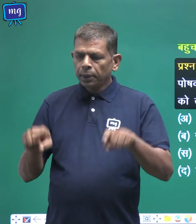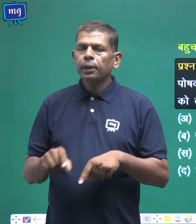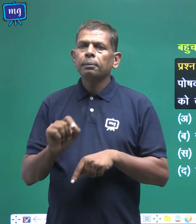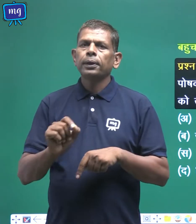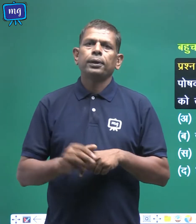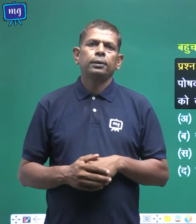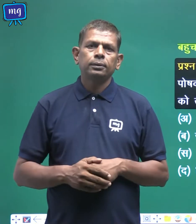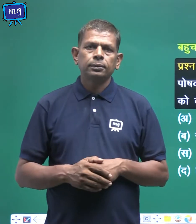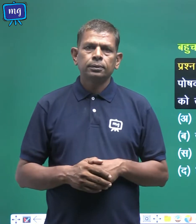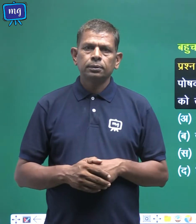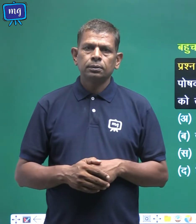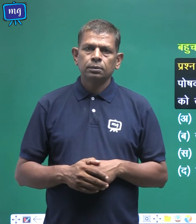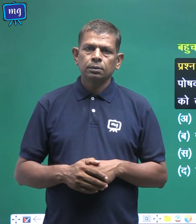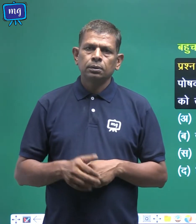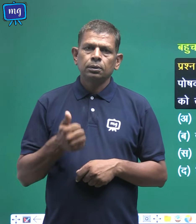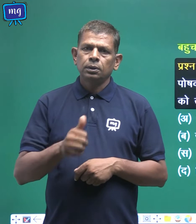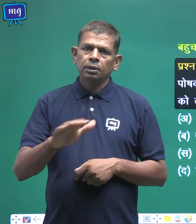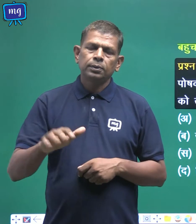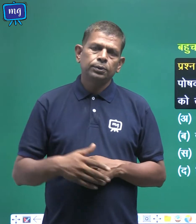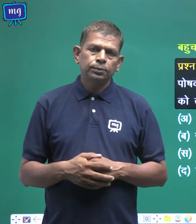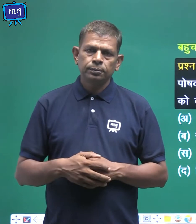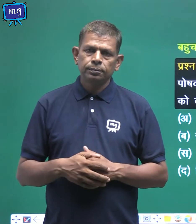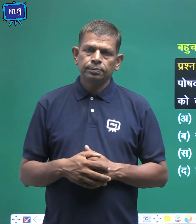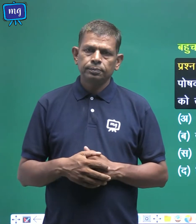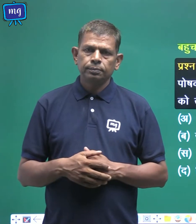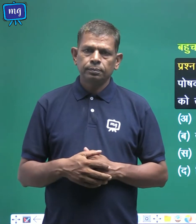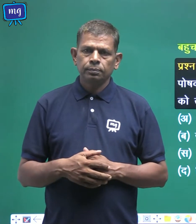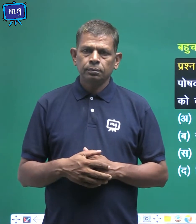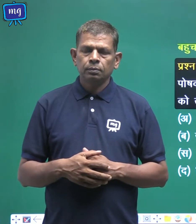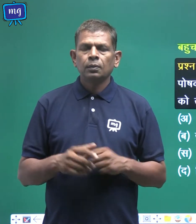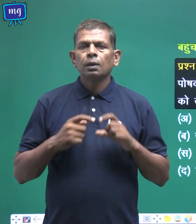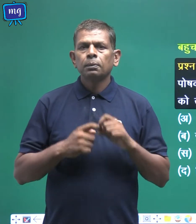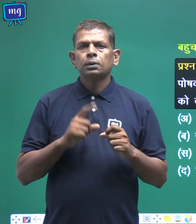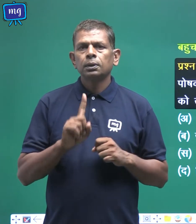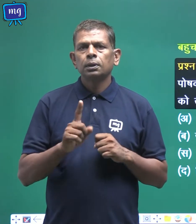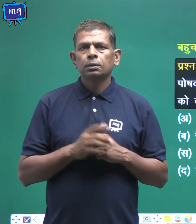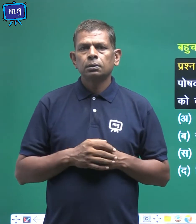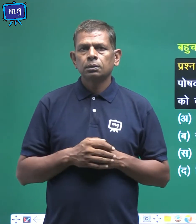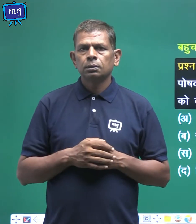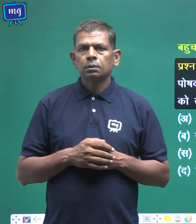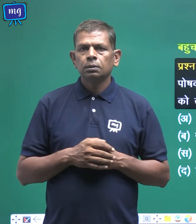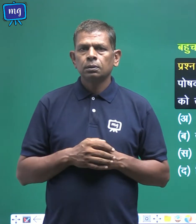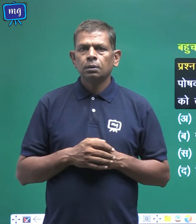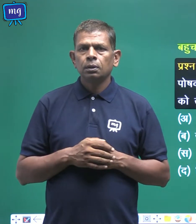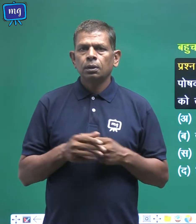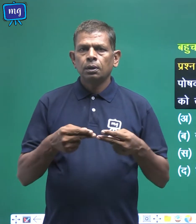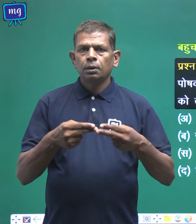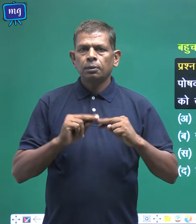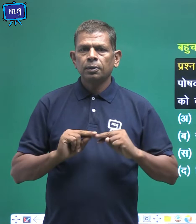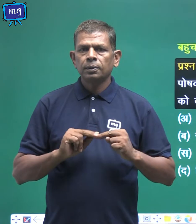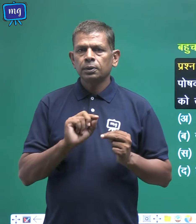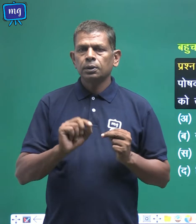लिखना है। ठीक है बच्चों। प्रश्न 1, निम्न में